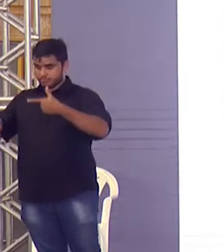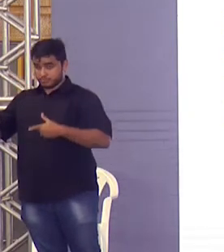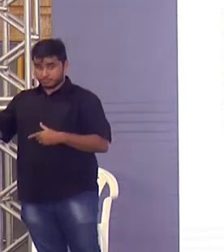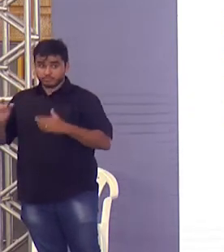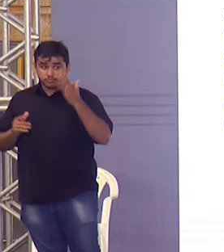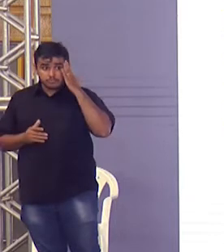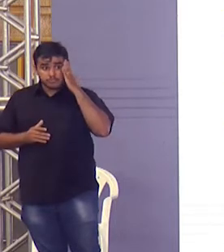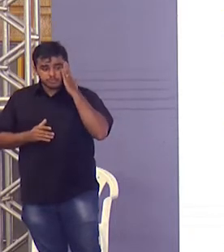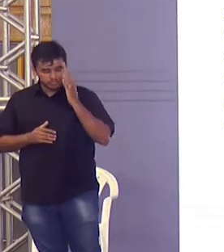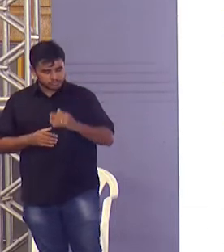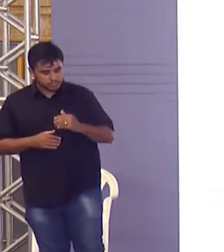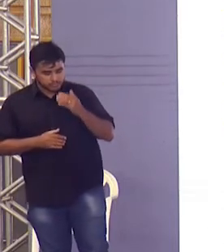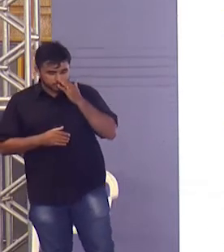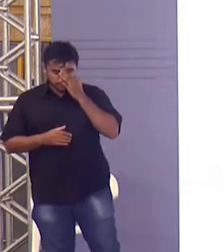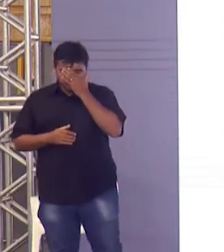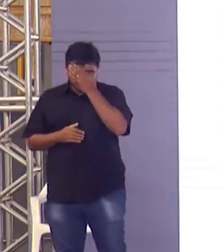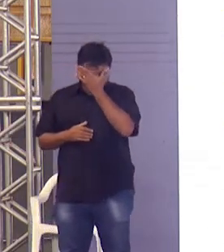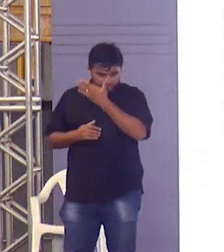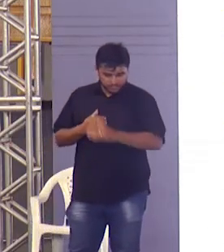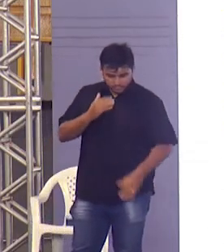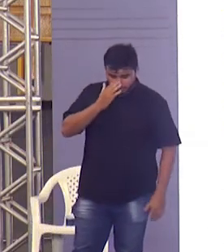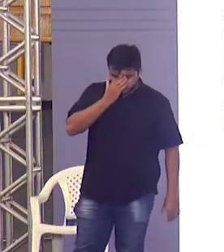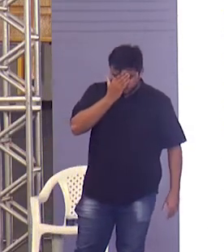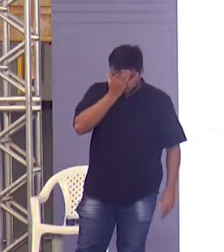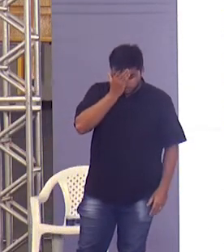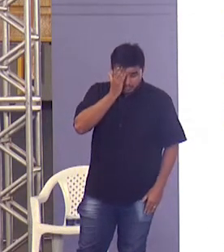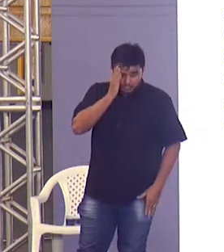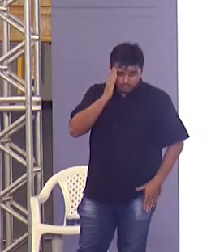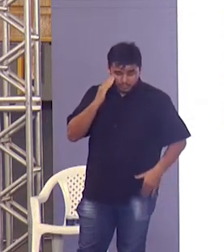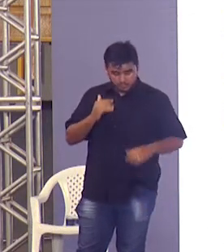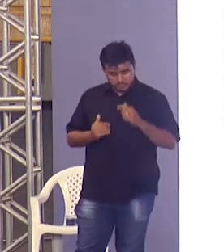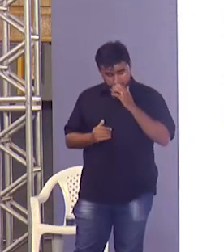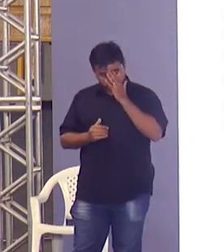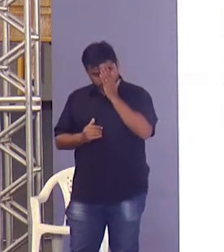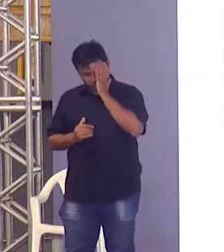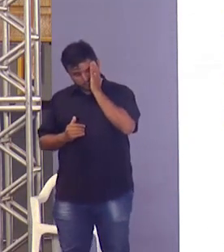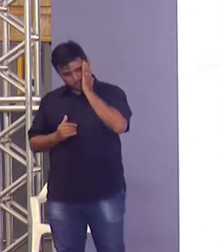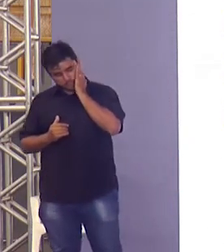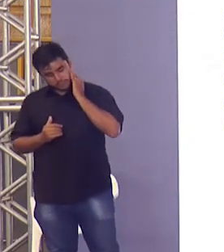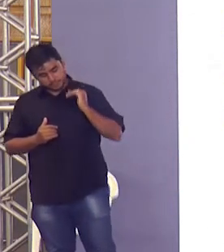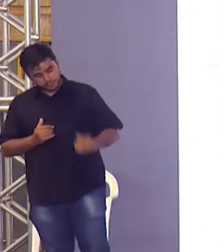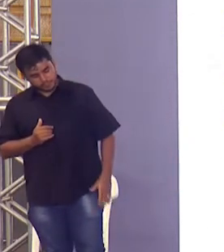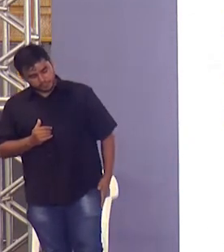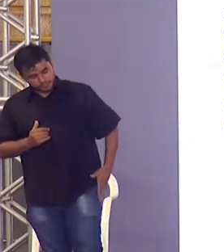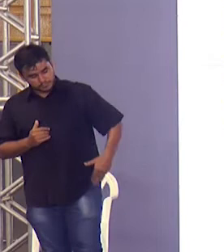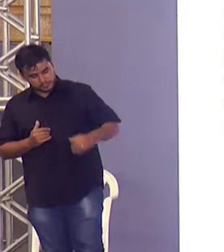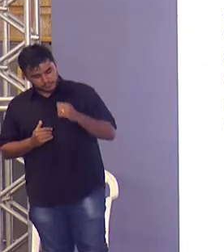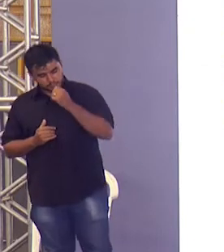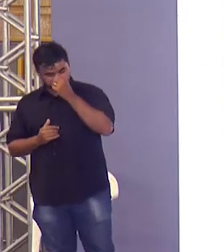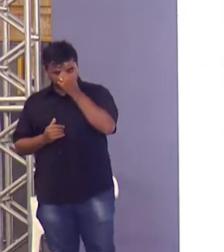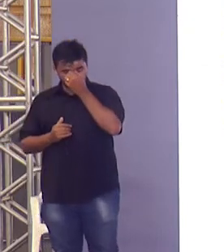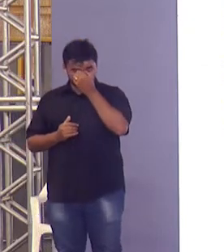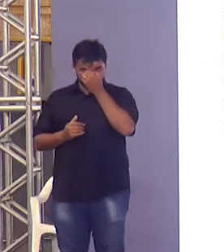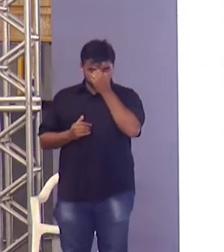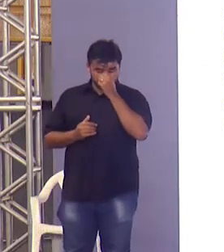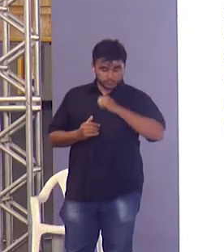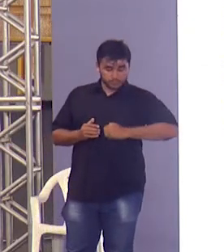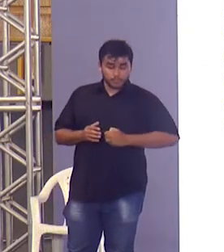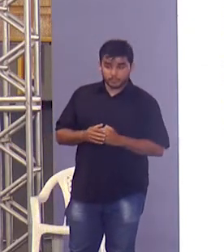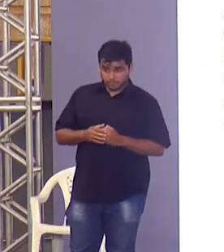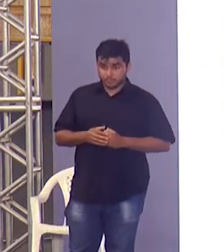é igual ao divisor vezes o quociente mais o